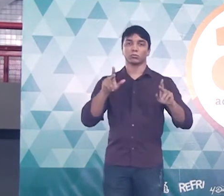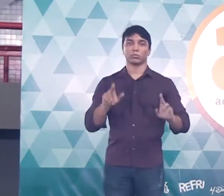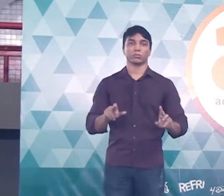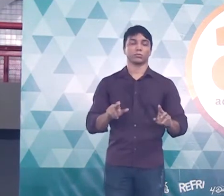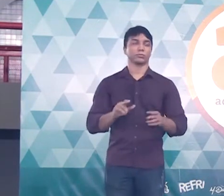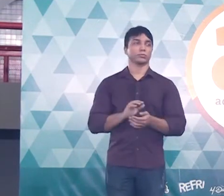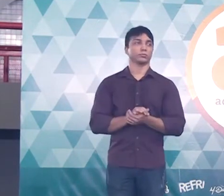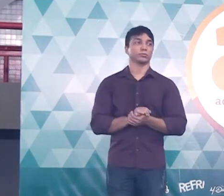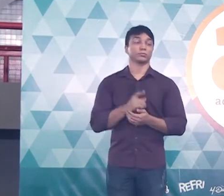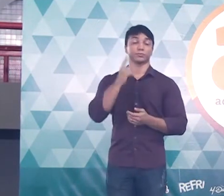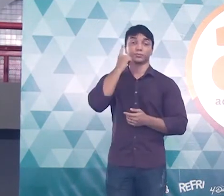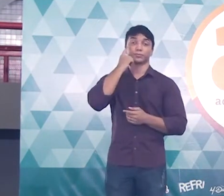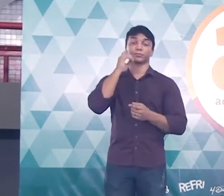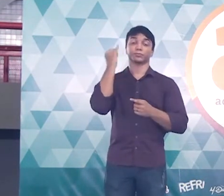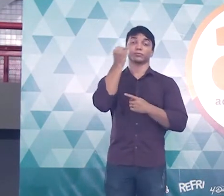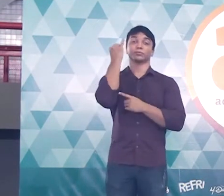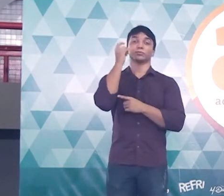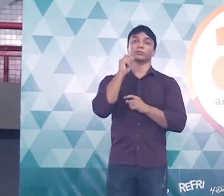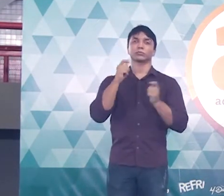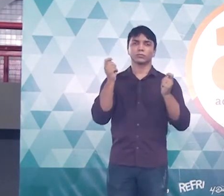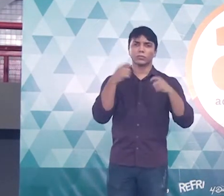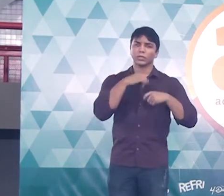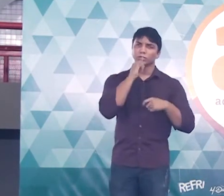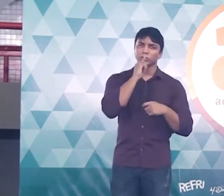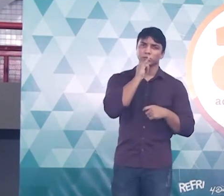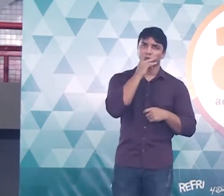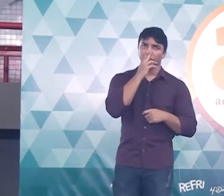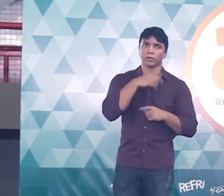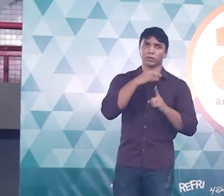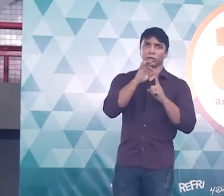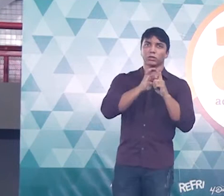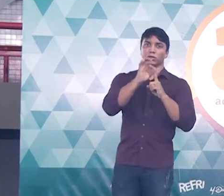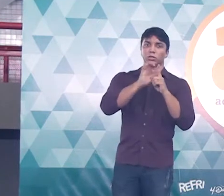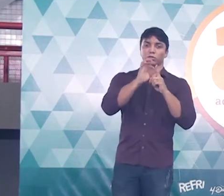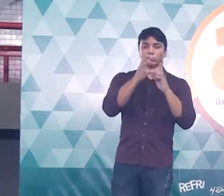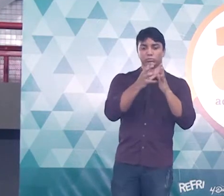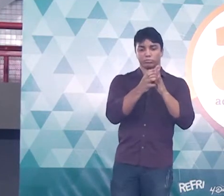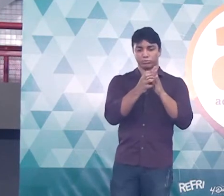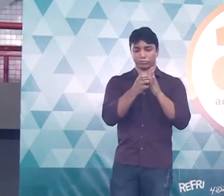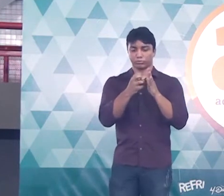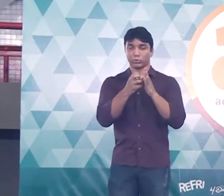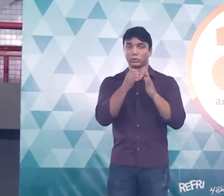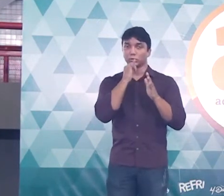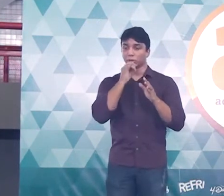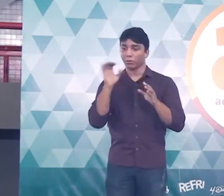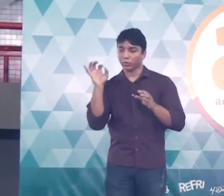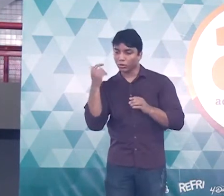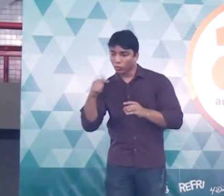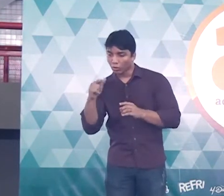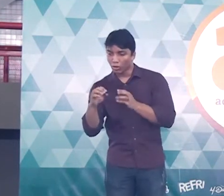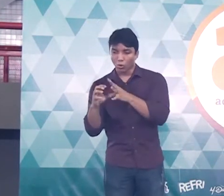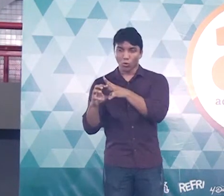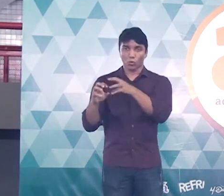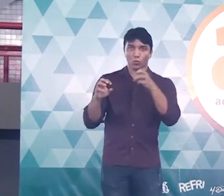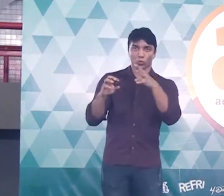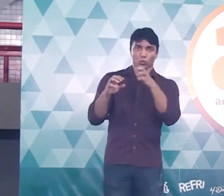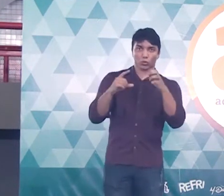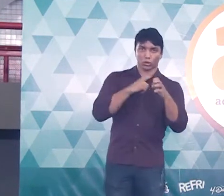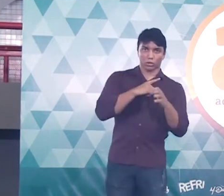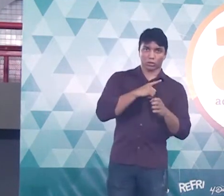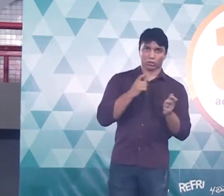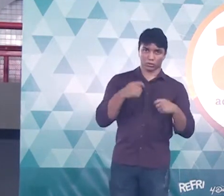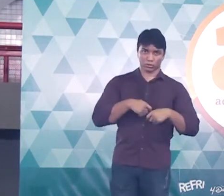Ok? Detalhe: é possível a energia fluir de onde não tem para onde tem?